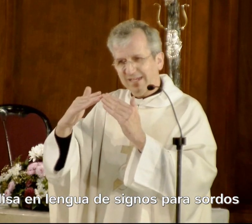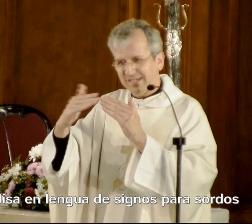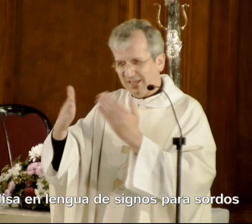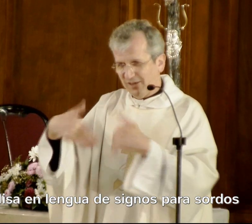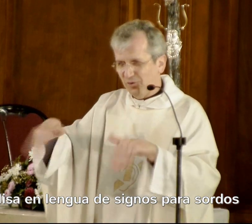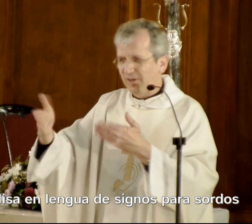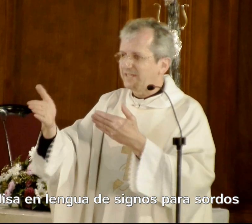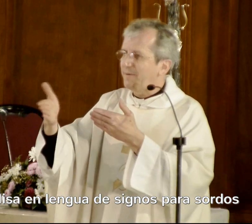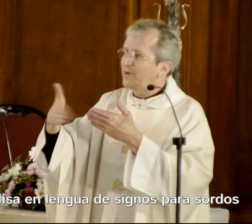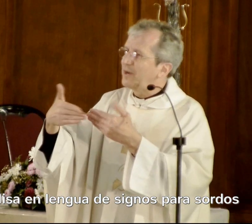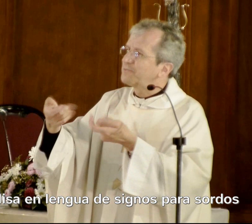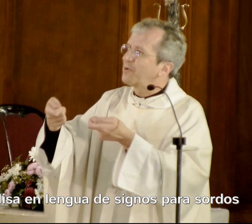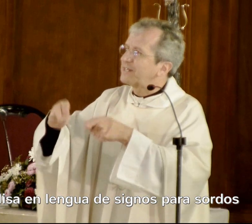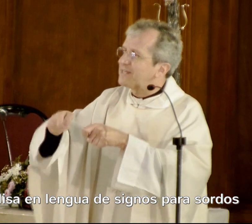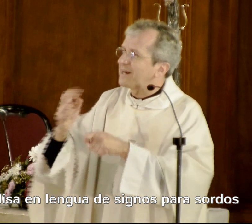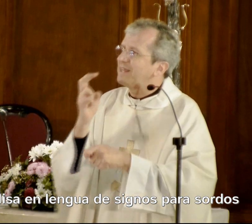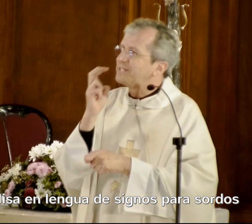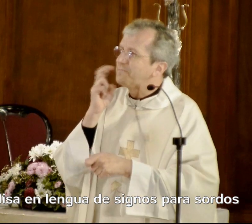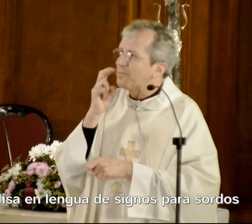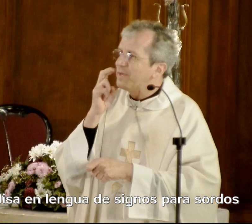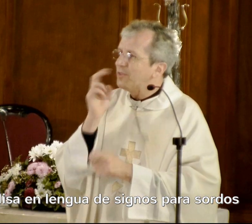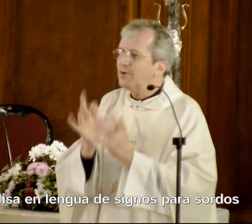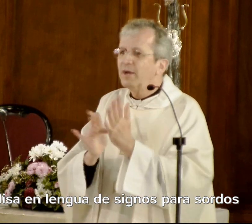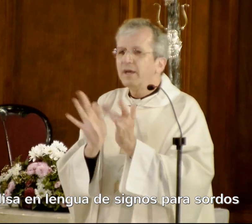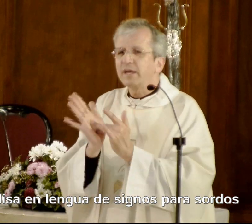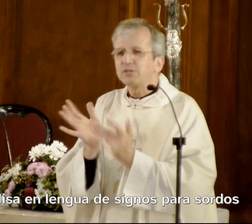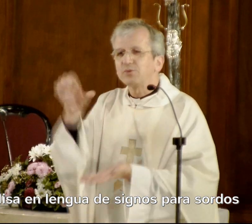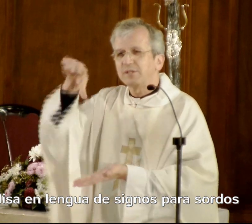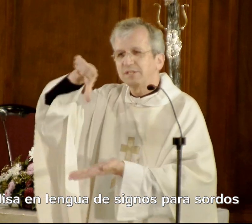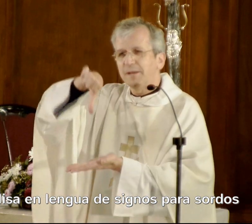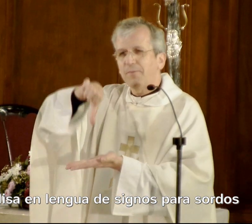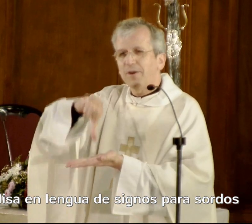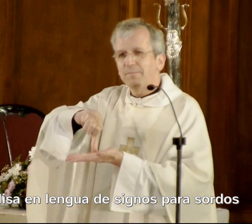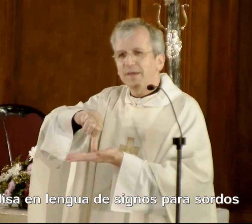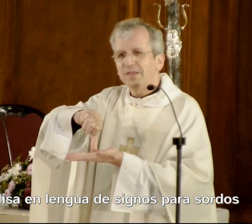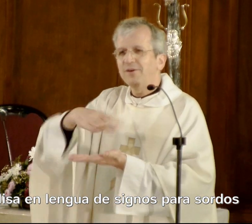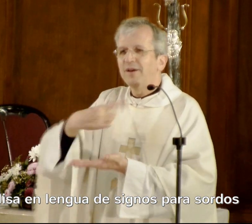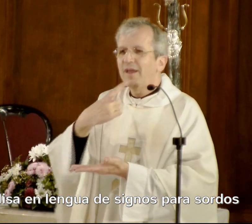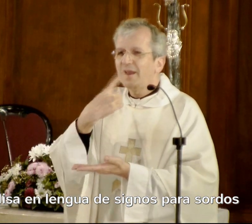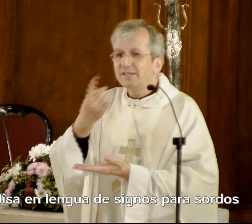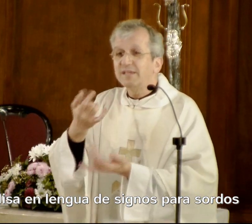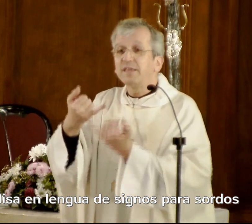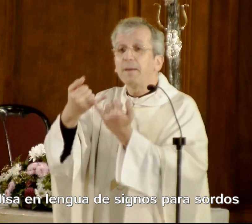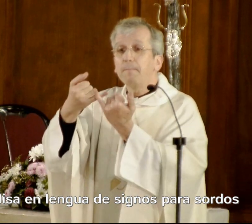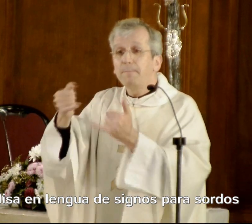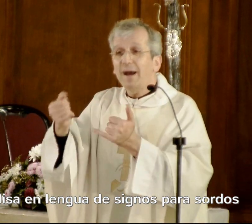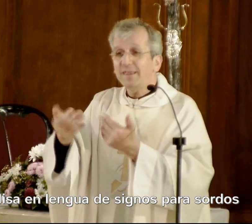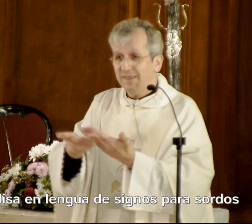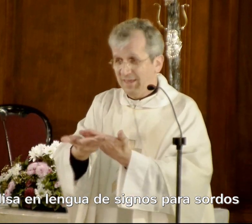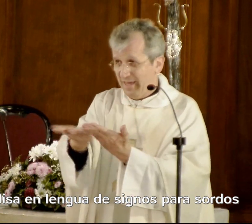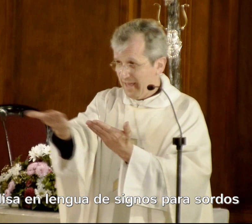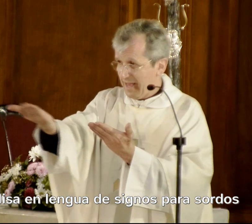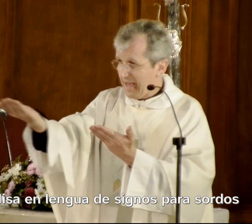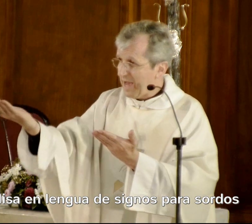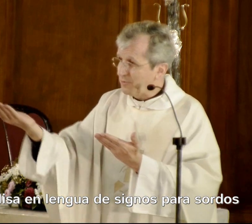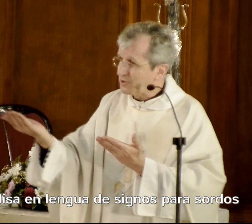casa, que estaban con las puertas cerradas por miedo. Jesús se pone en medio y les dice: paz a